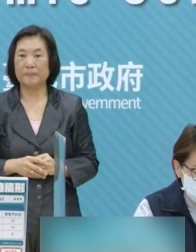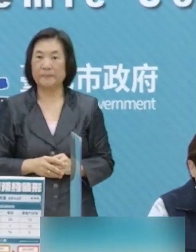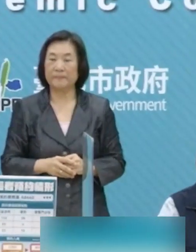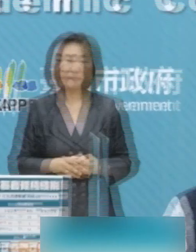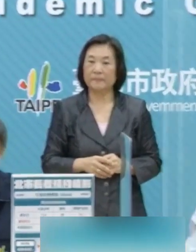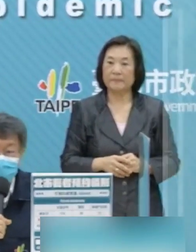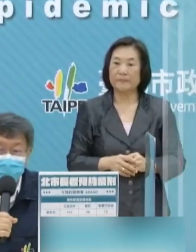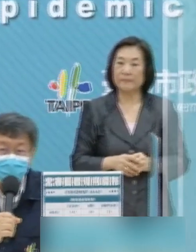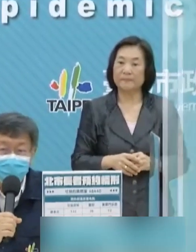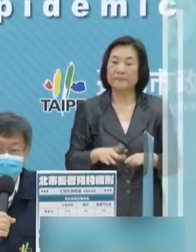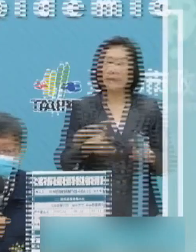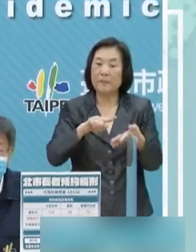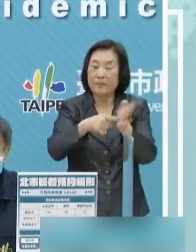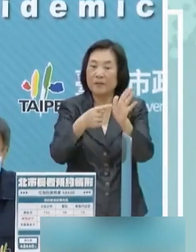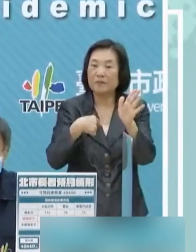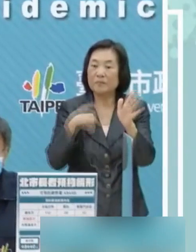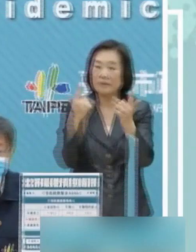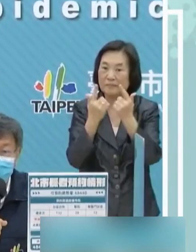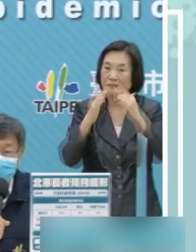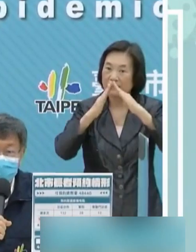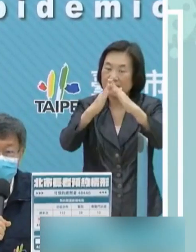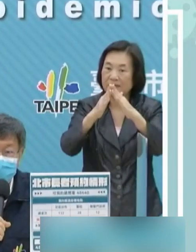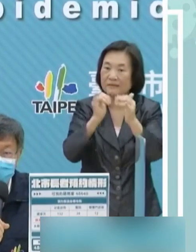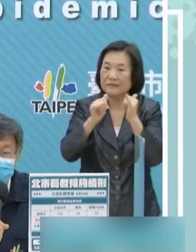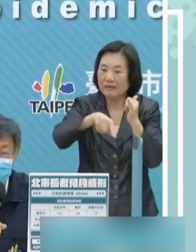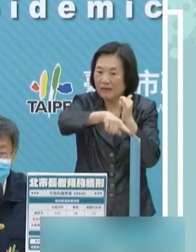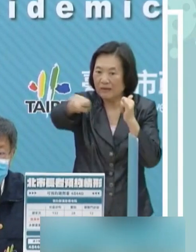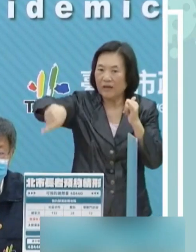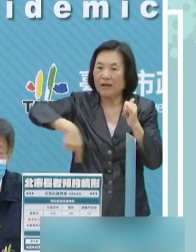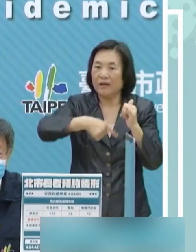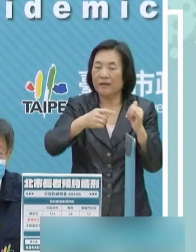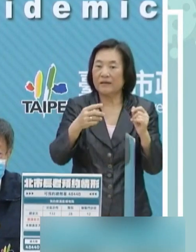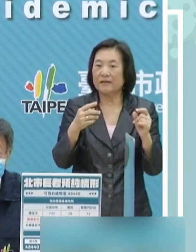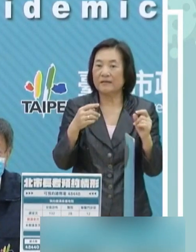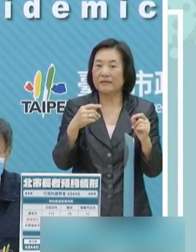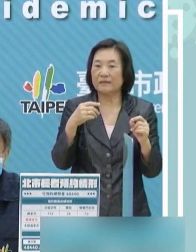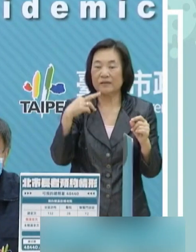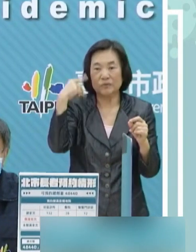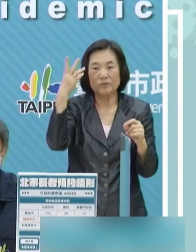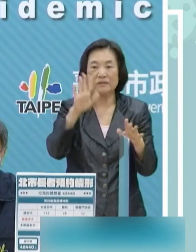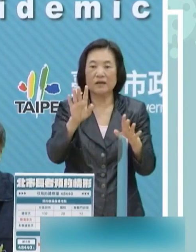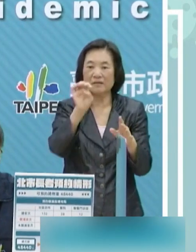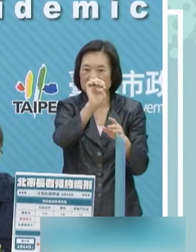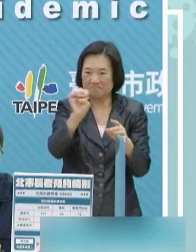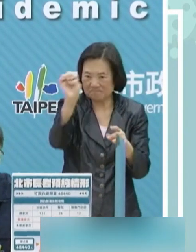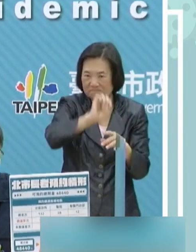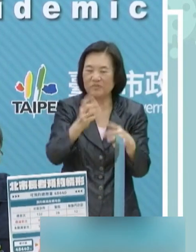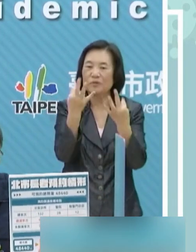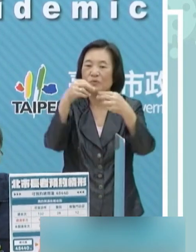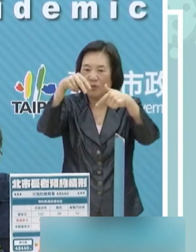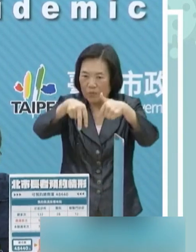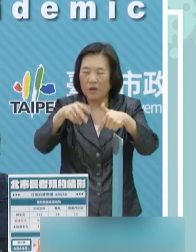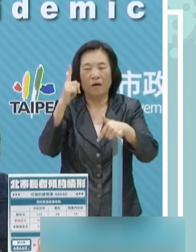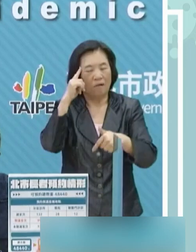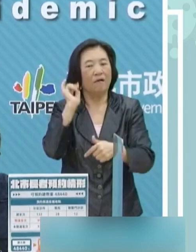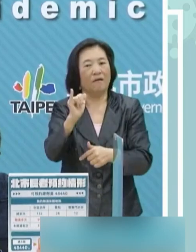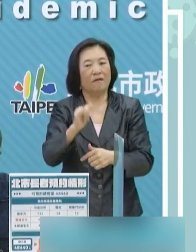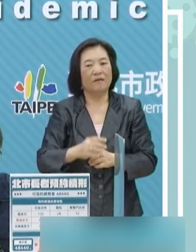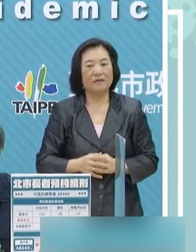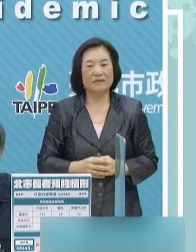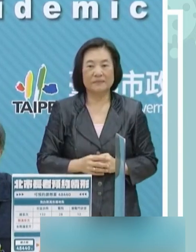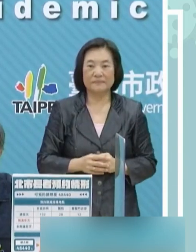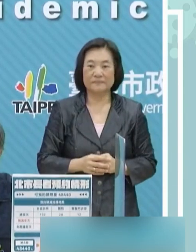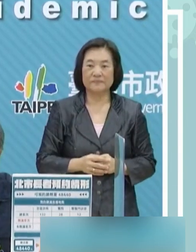哦。那到现在为止哦，到今天下午差不多1点的时候，我